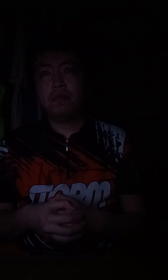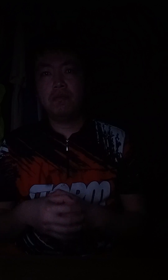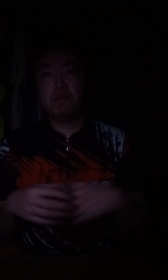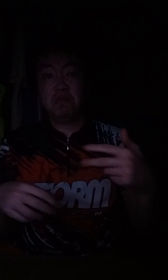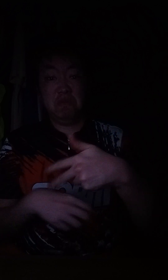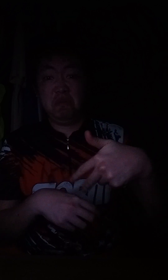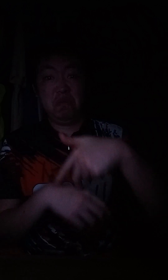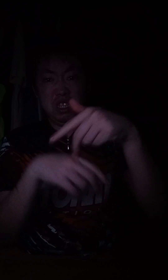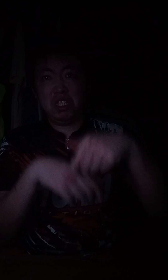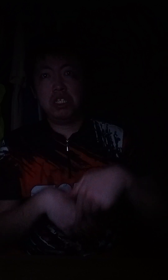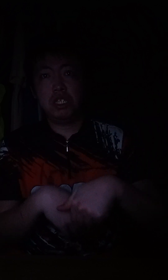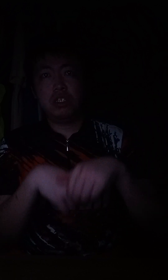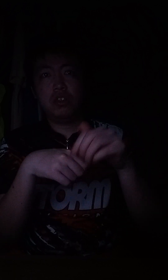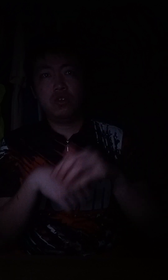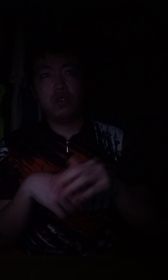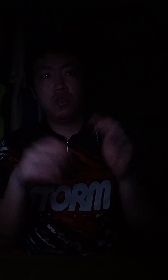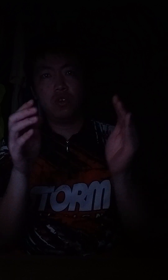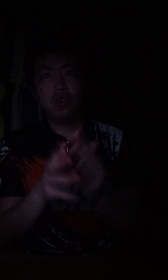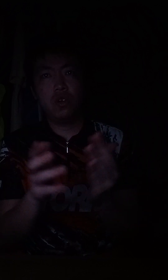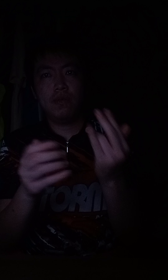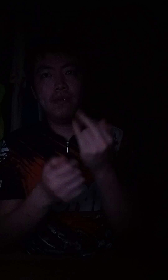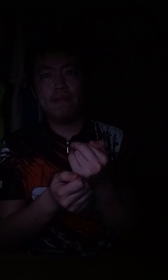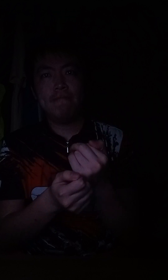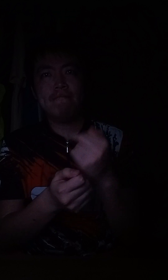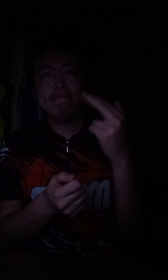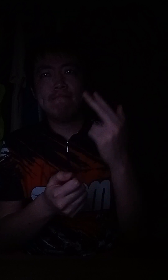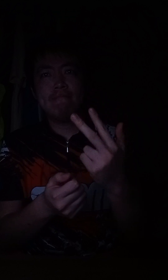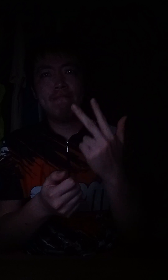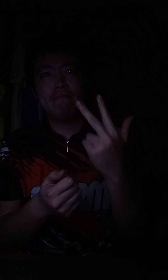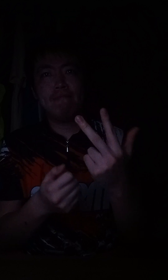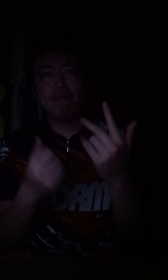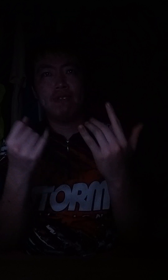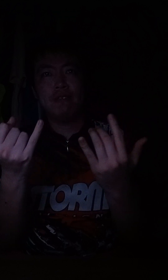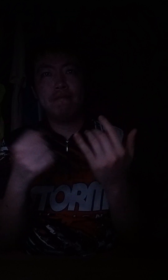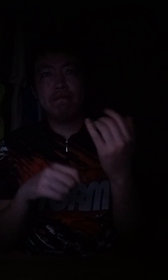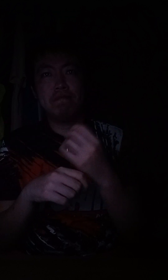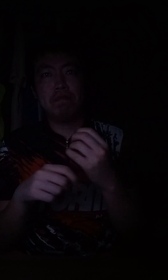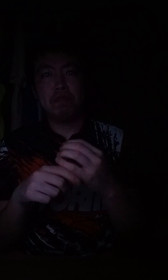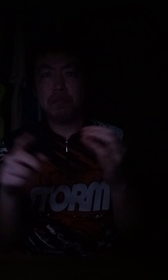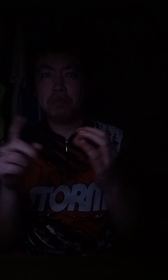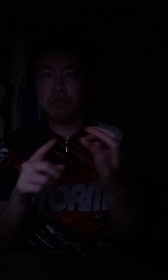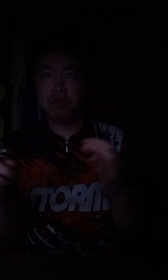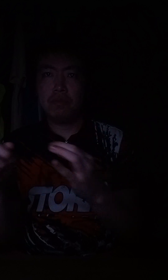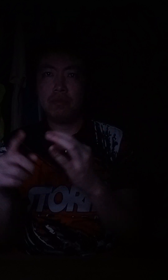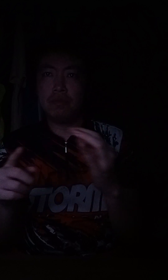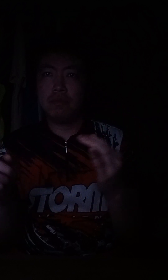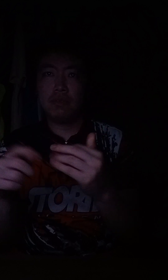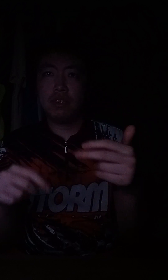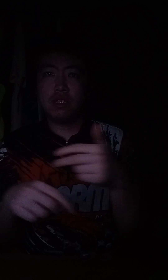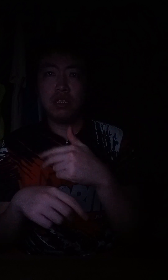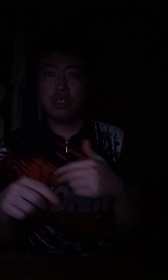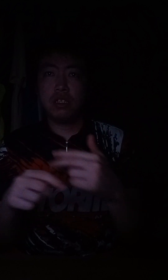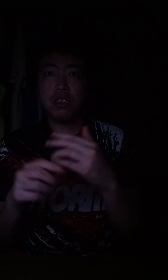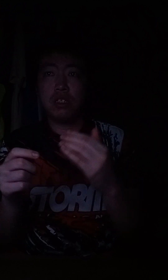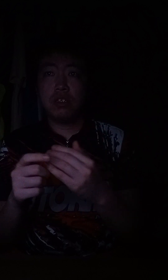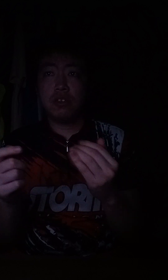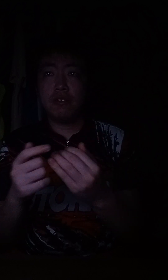마을버스 운전기사의 월 평균급여는 평균 316만 원 정도로 서울 시내버스 기사 월급의